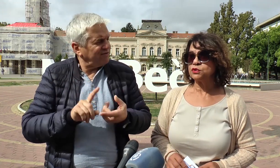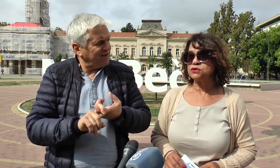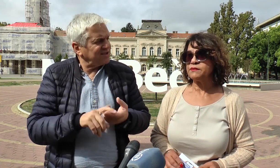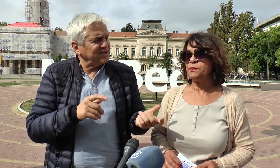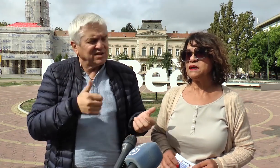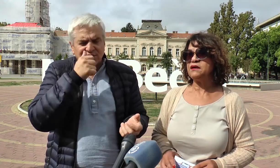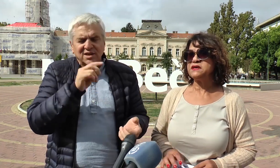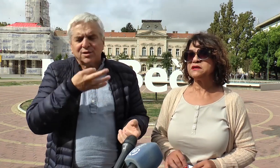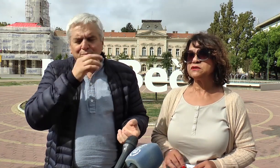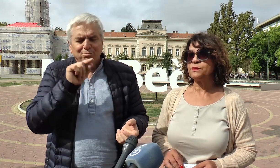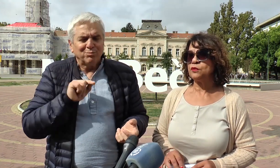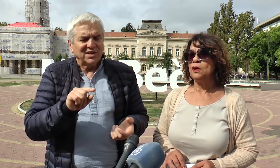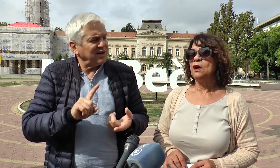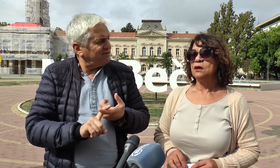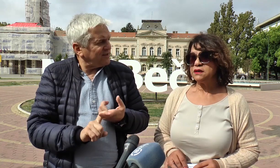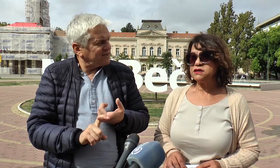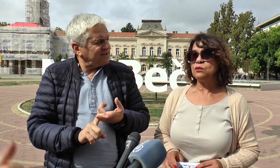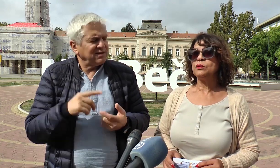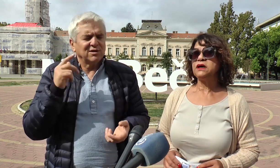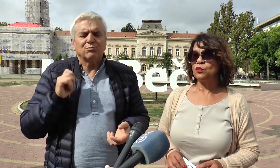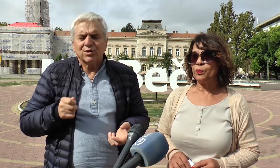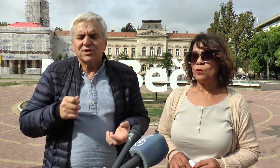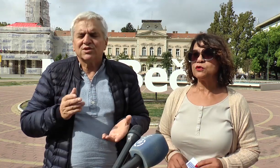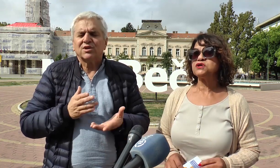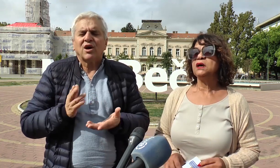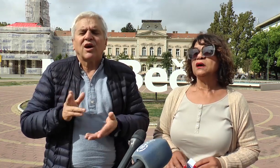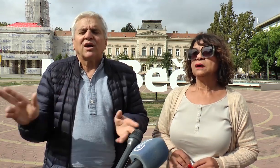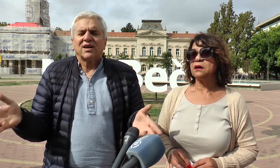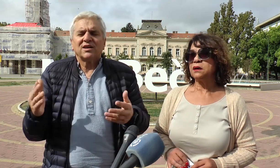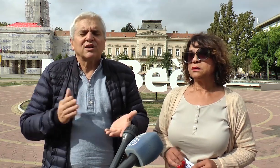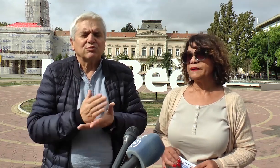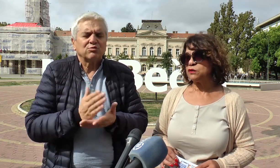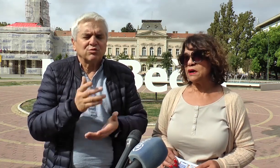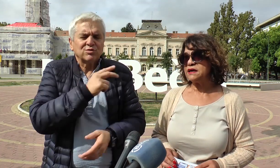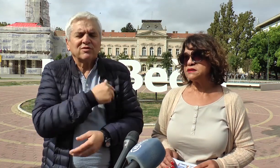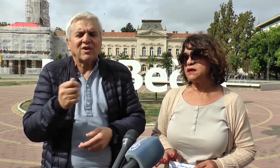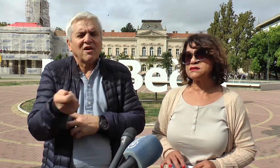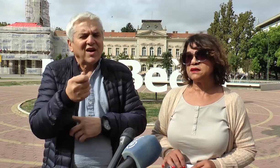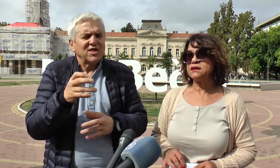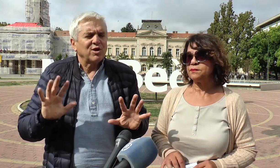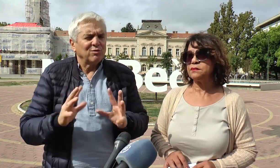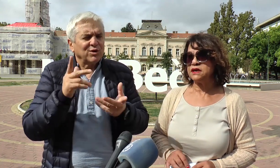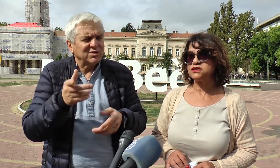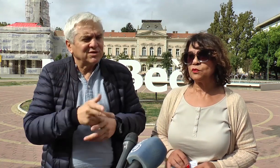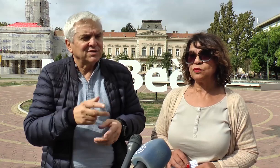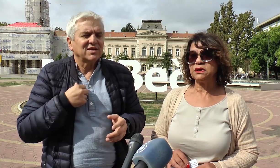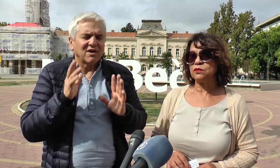egyéb projekteket illeti, például a mentőszolgálatot, a tűzoltókat, én bízom benne, hogy ezen a téren is sikerül